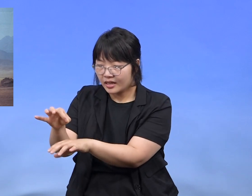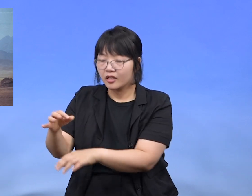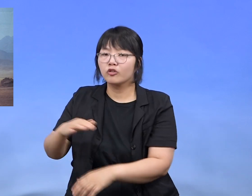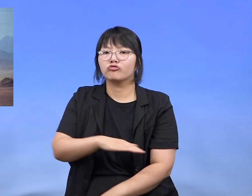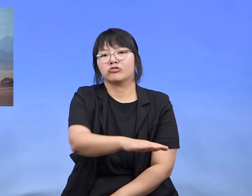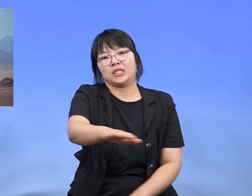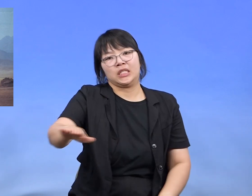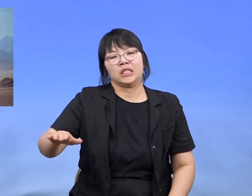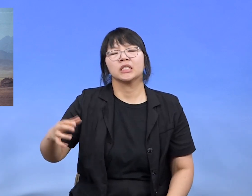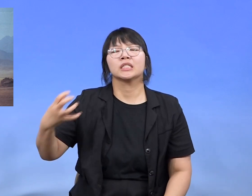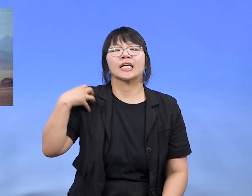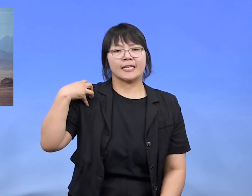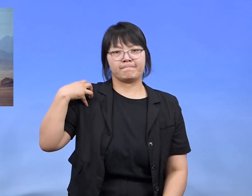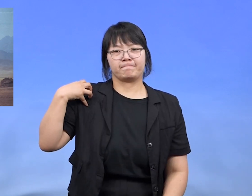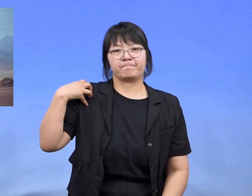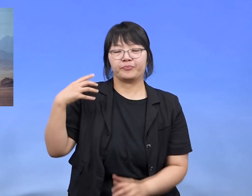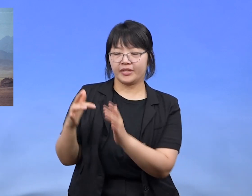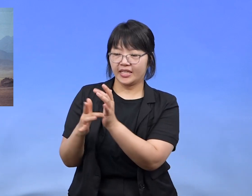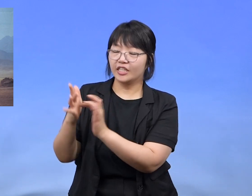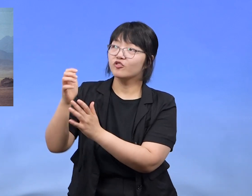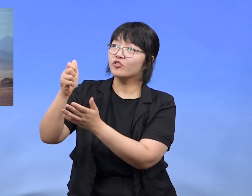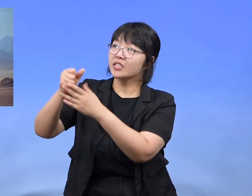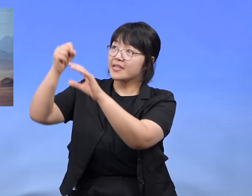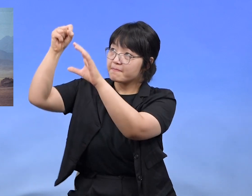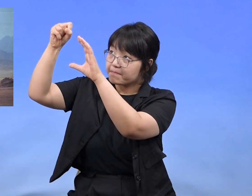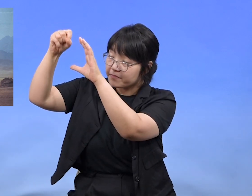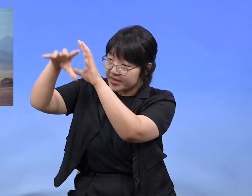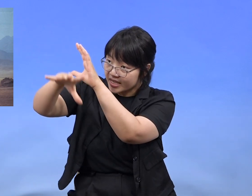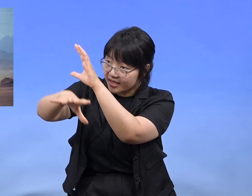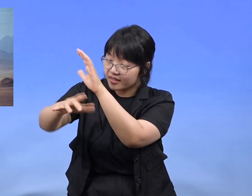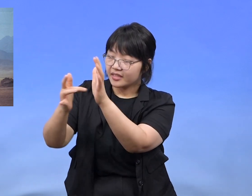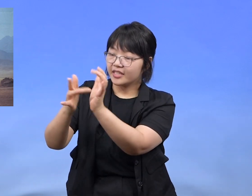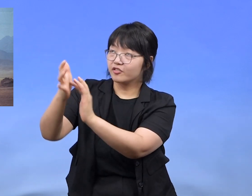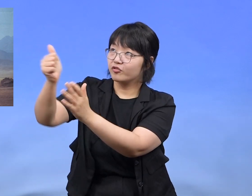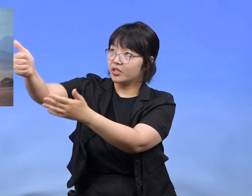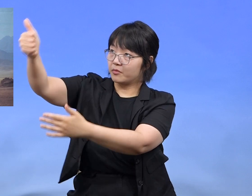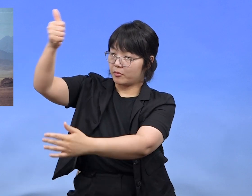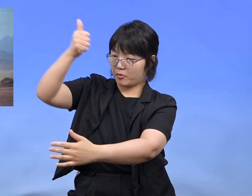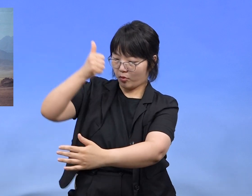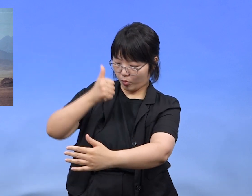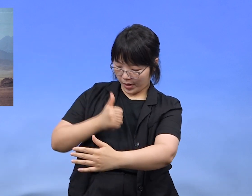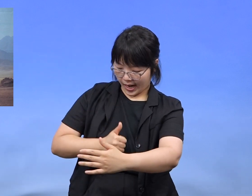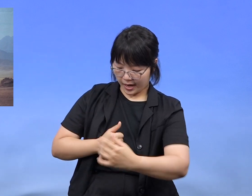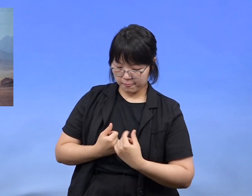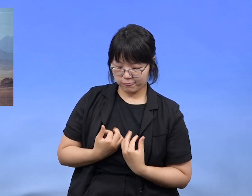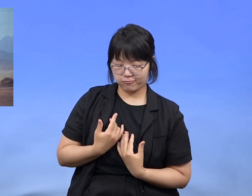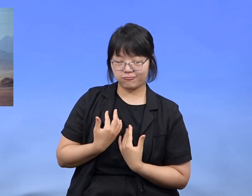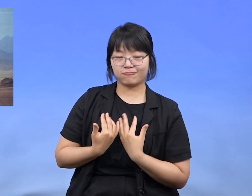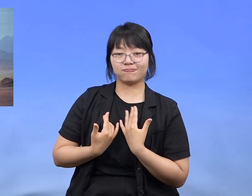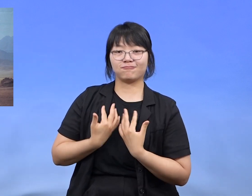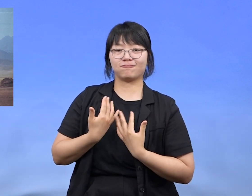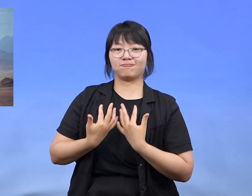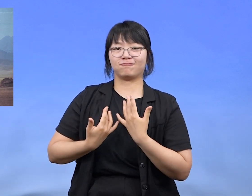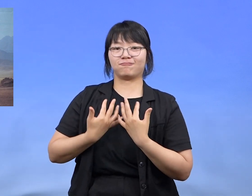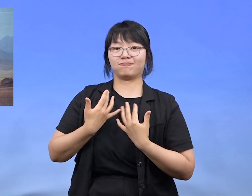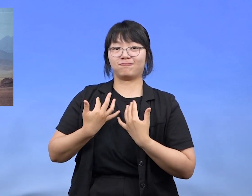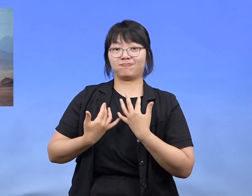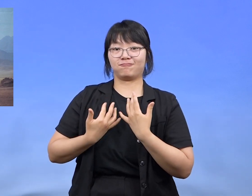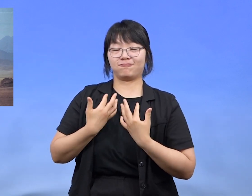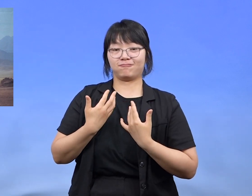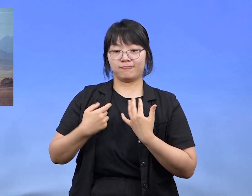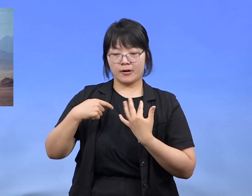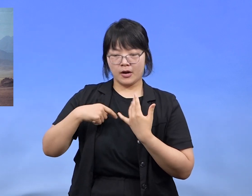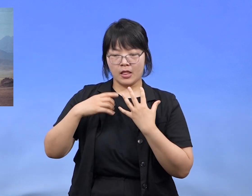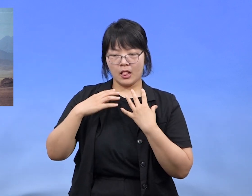것입니다. 예수님이 빛이십니다. 그분이 우리에게 오셨습니다. 우리의 마음에 불을 밝히셨습니다. 중요한 것은 이제